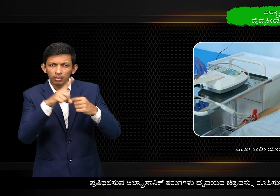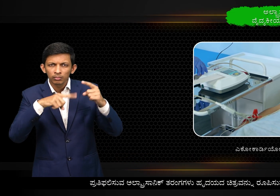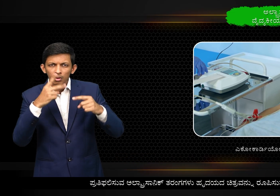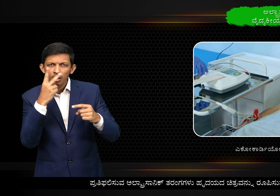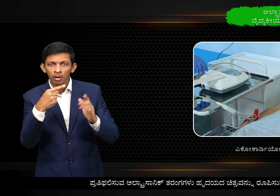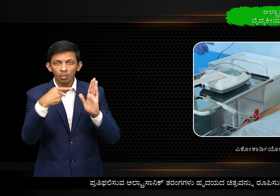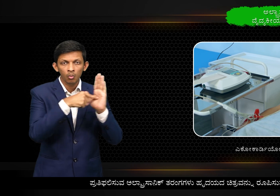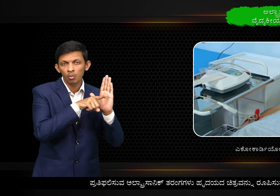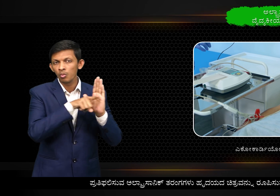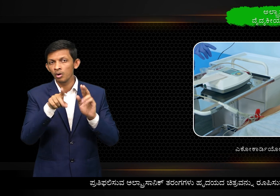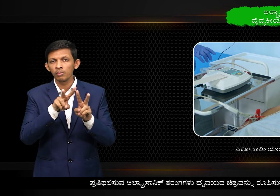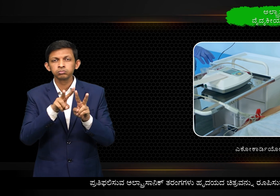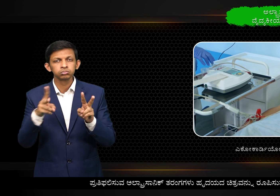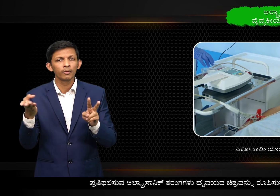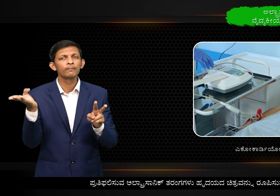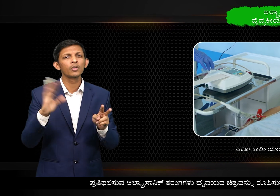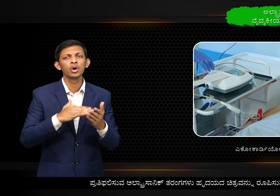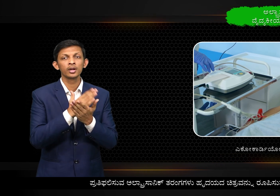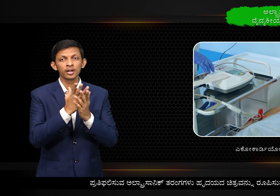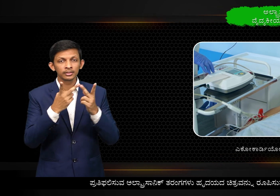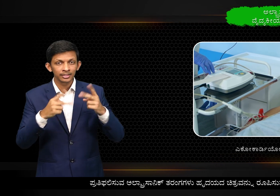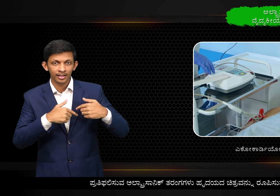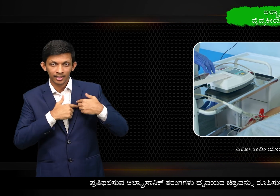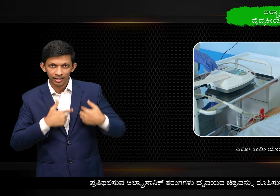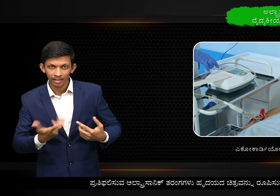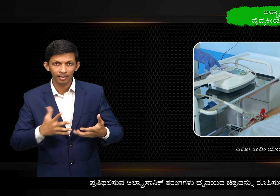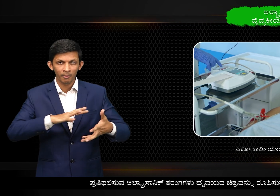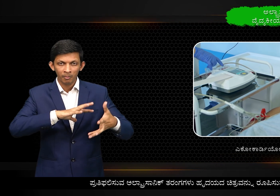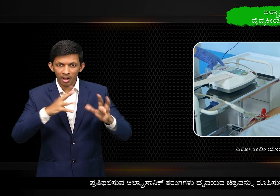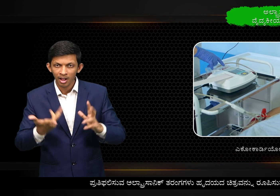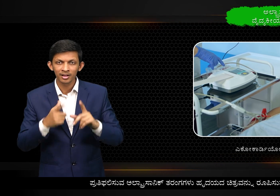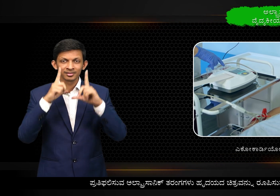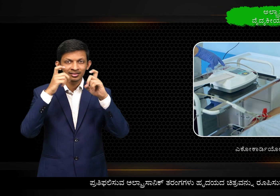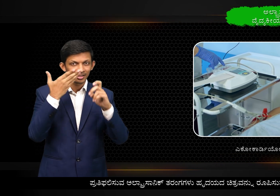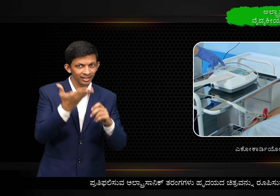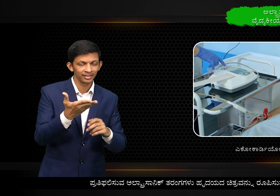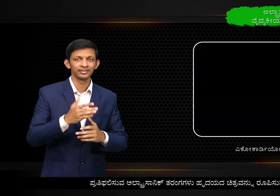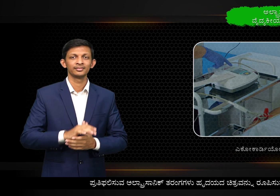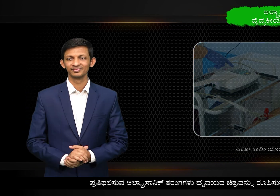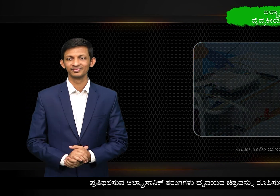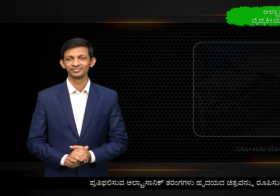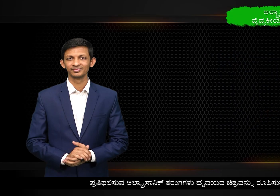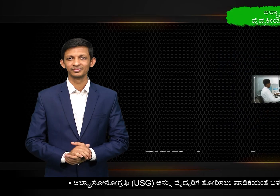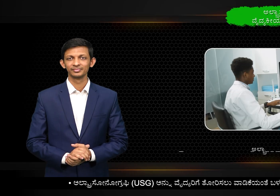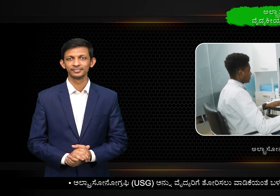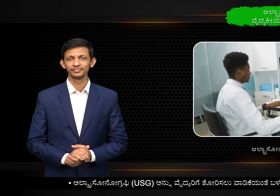ಭಾಗಗಳಿಂದ ಪ್ರತಿಫಲಿಸುವ ಅಲ್ಟ್ರಾಸಾನಿಕ್ ತರಂಗಗಳು ಹೃದಯದ ಚಿತ್ರವನ್ನು ರೂಪಿಸುತ್ತವೆ.